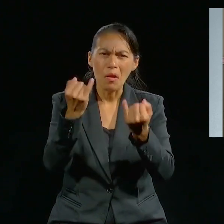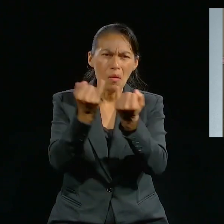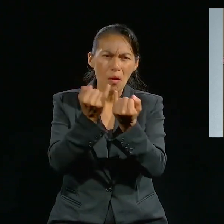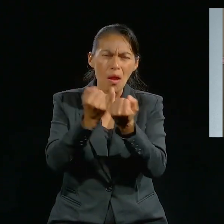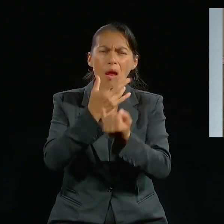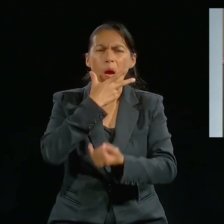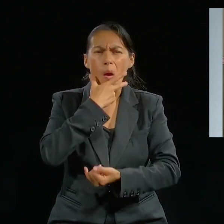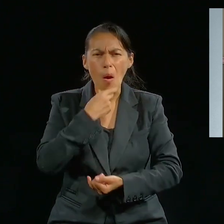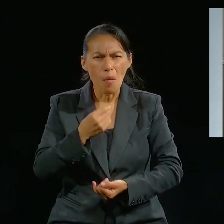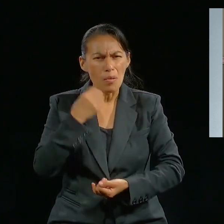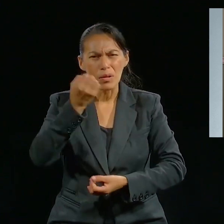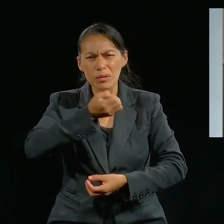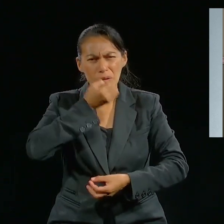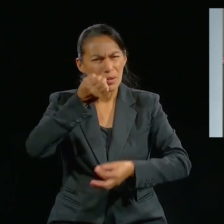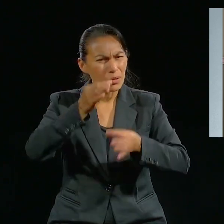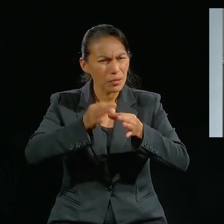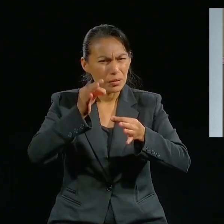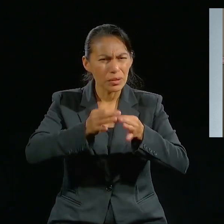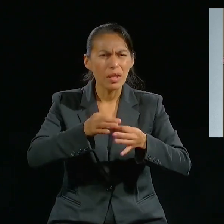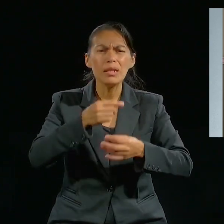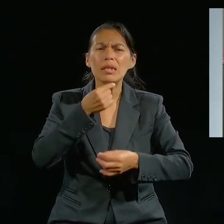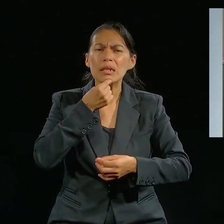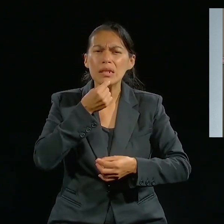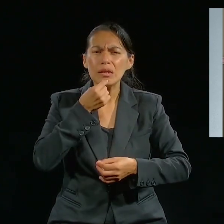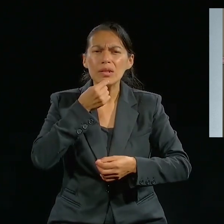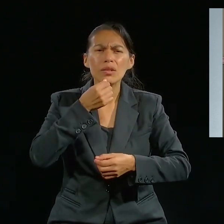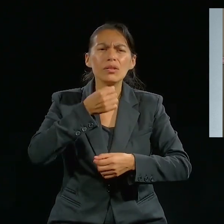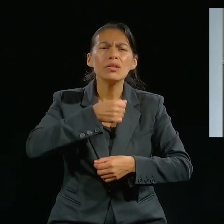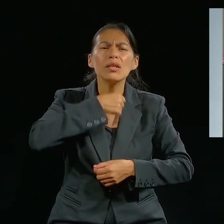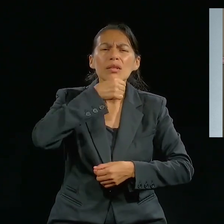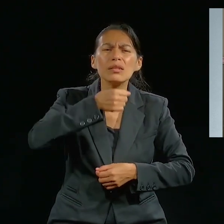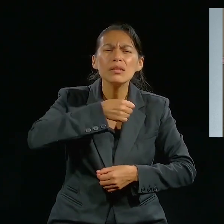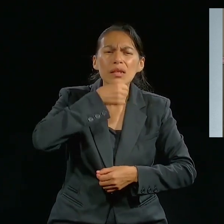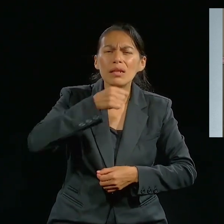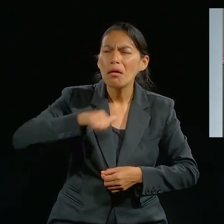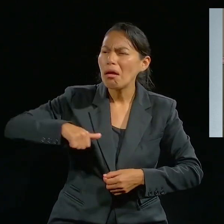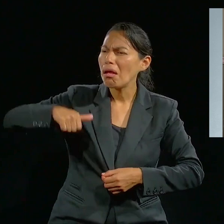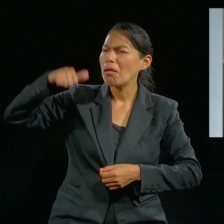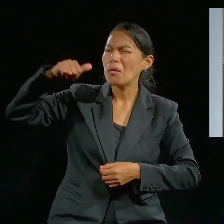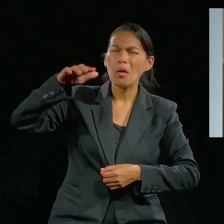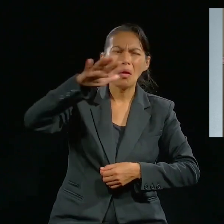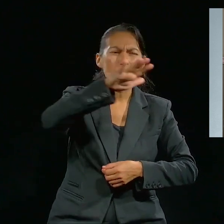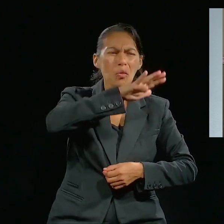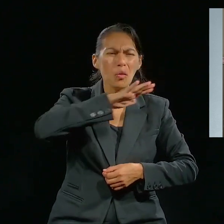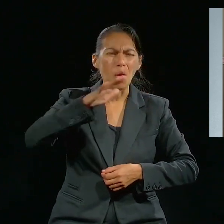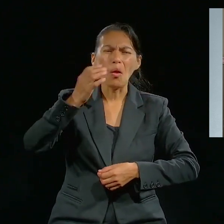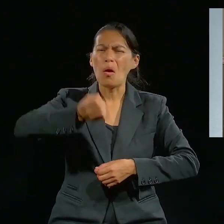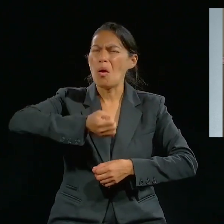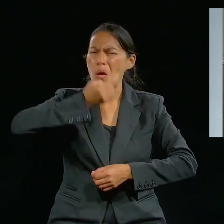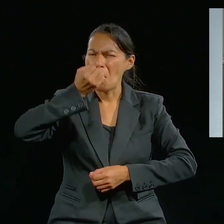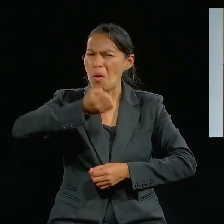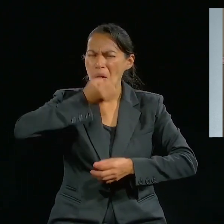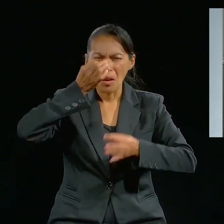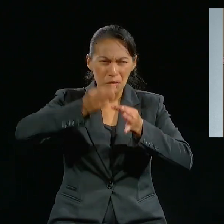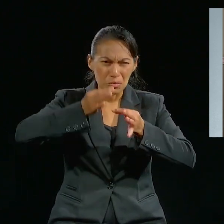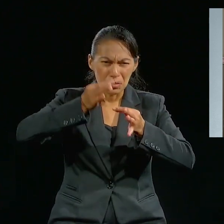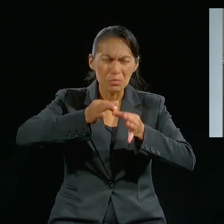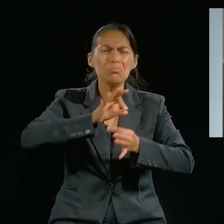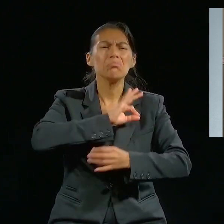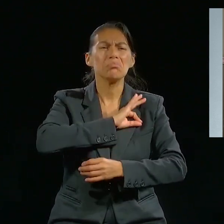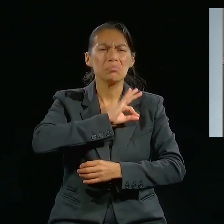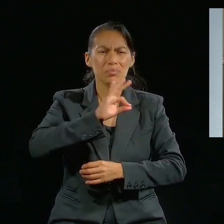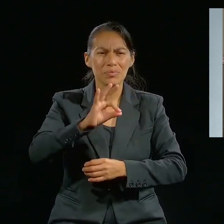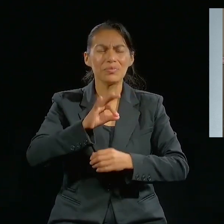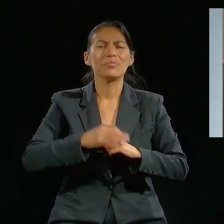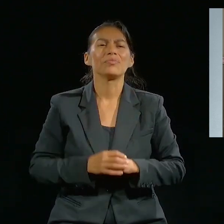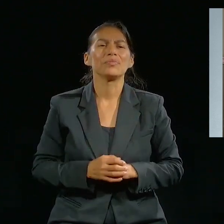también niños ancianos adultos todos podemos ser guerreros de la oración